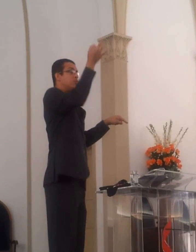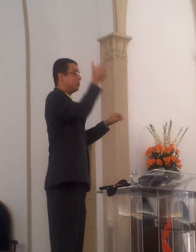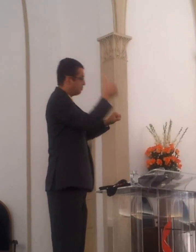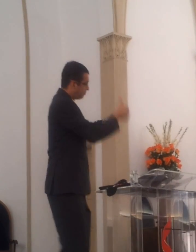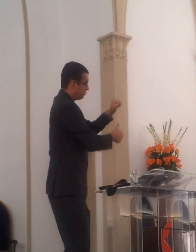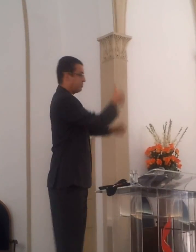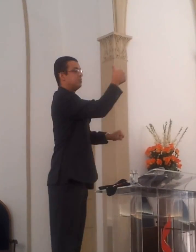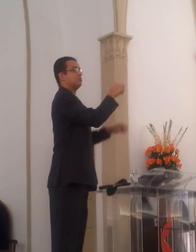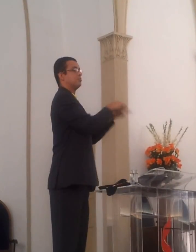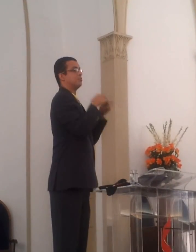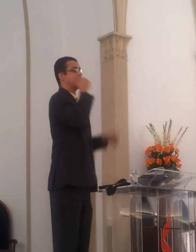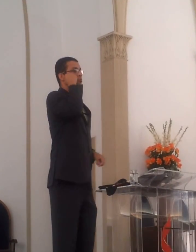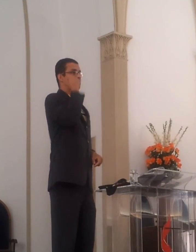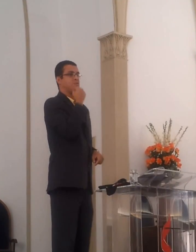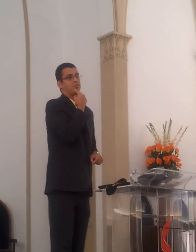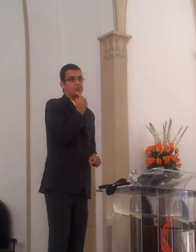surdos, para que Deus possa trazer uma